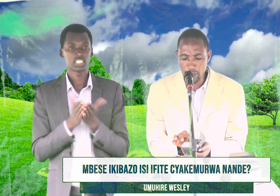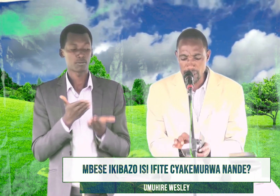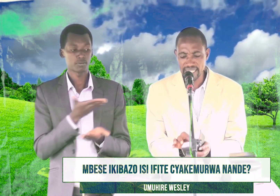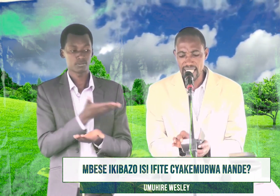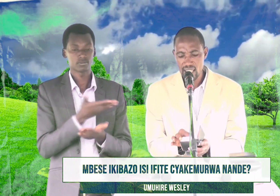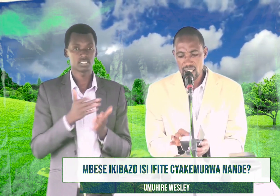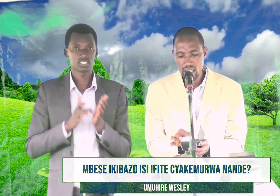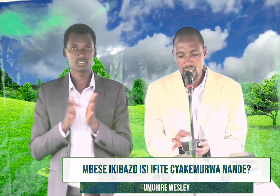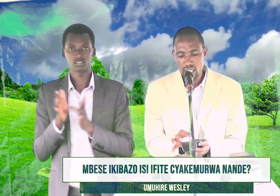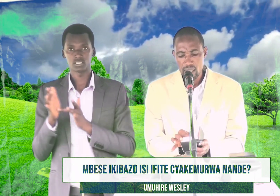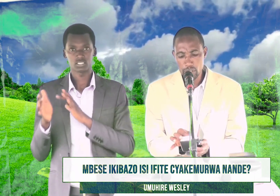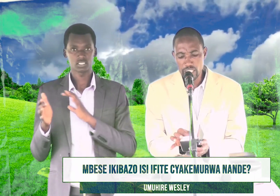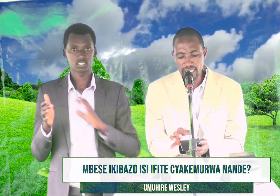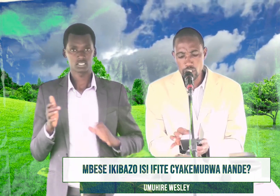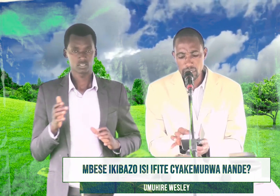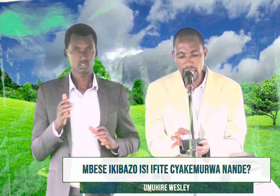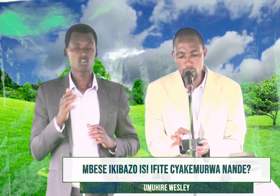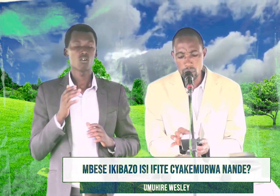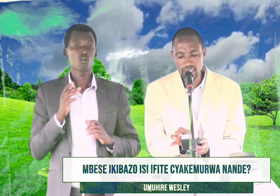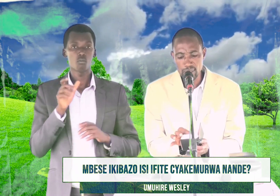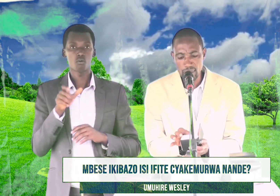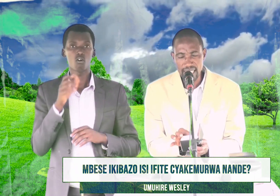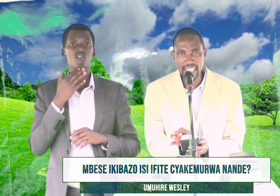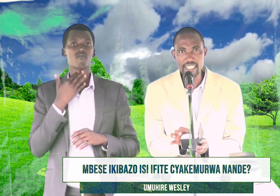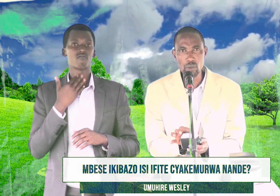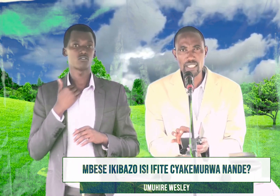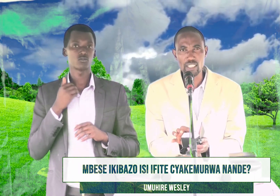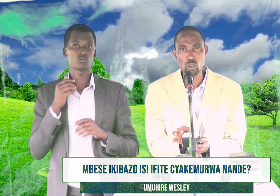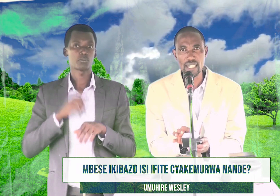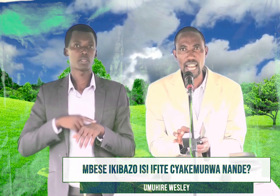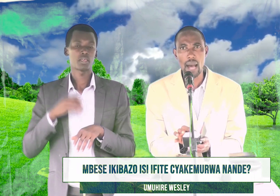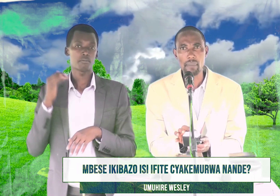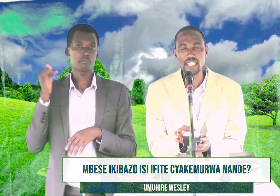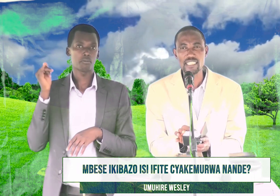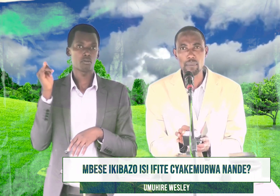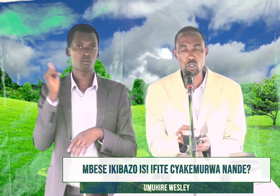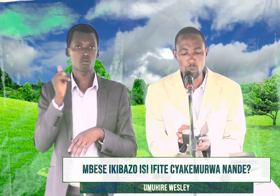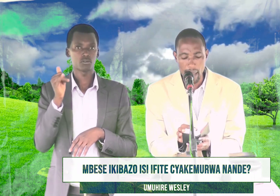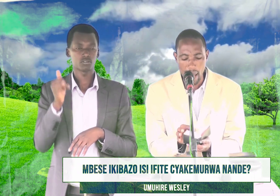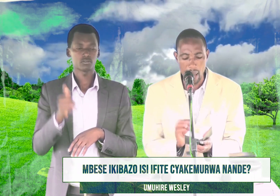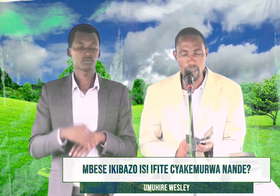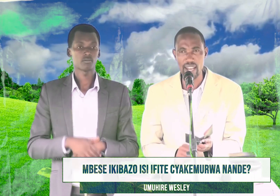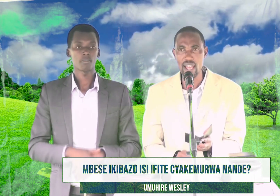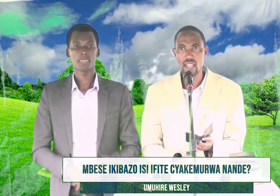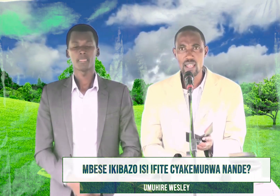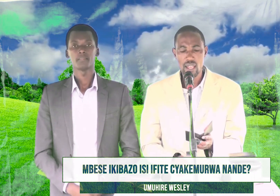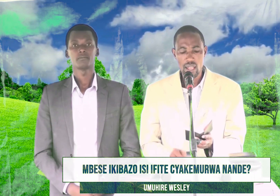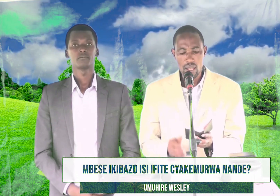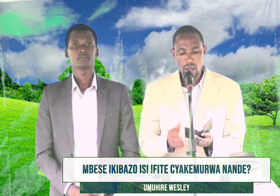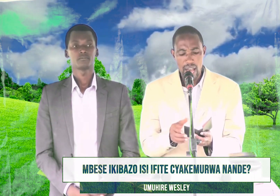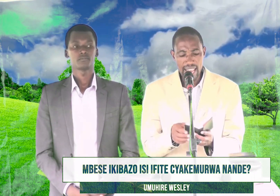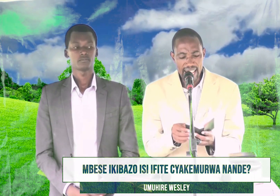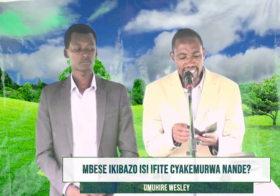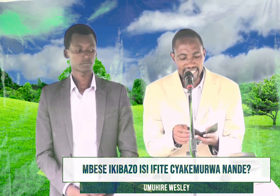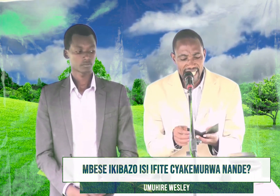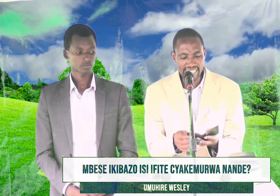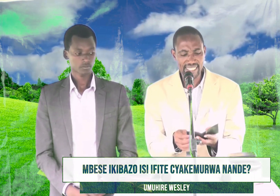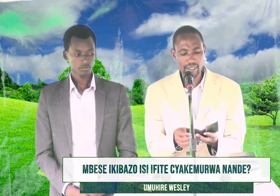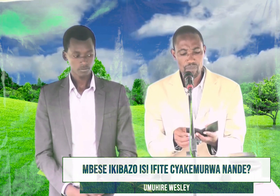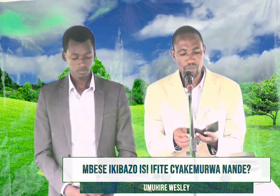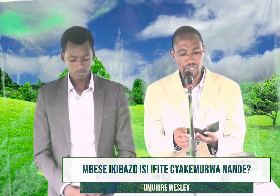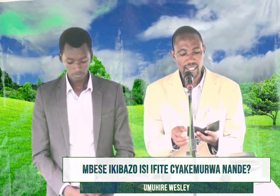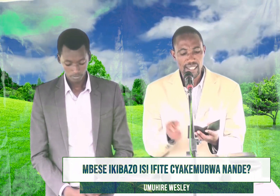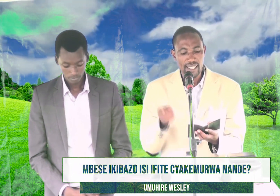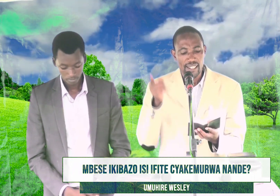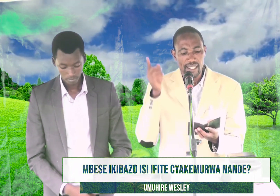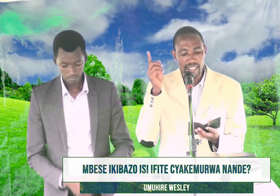wifuzwa ibihe byose mu cyigisho cya 37 kitubwira ababwiriza butumwa ba mbere haranditse hati